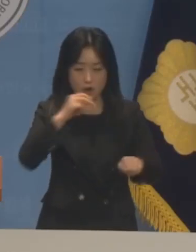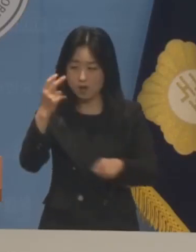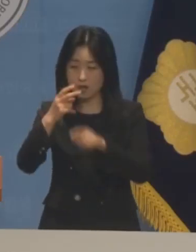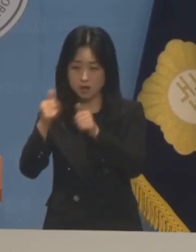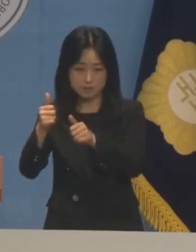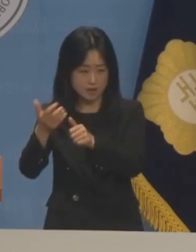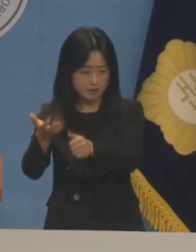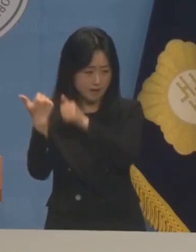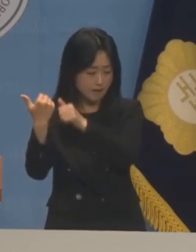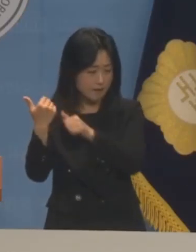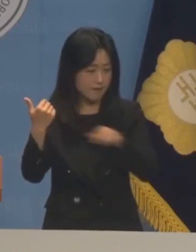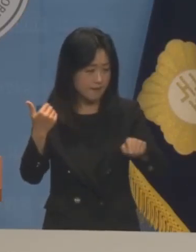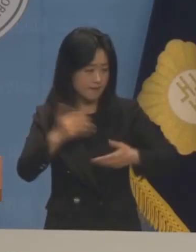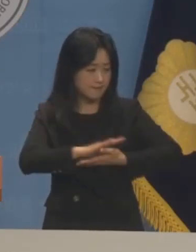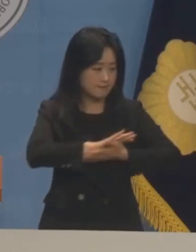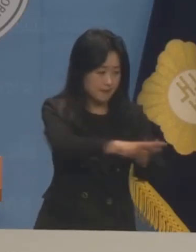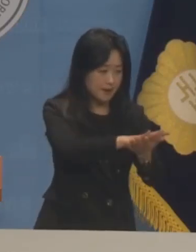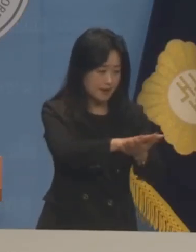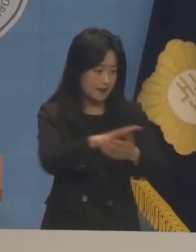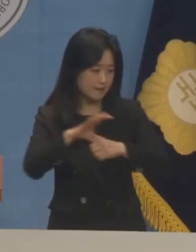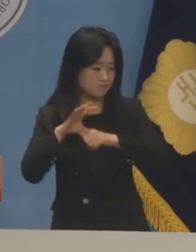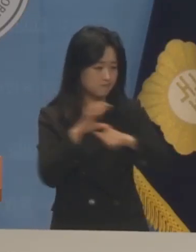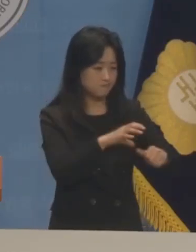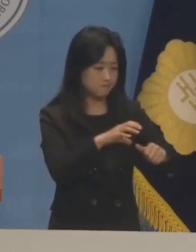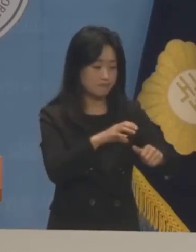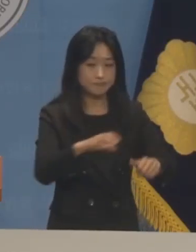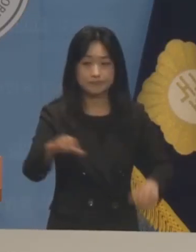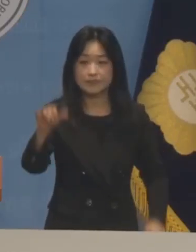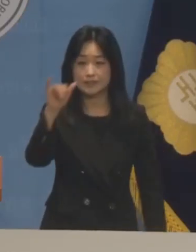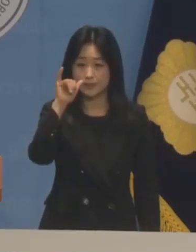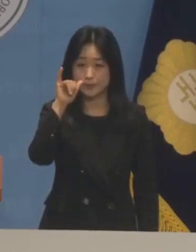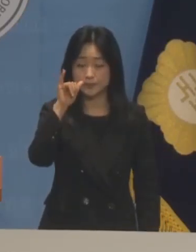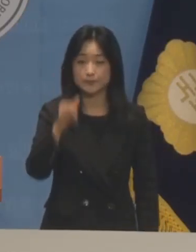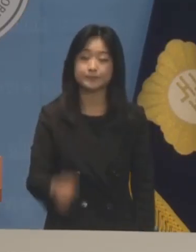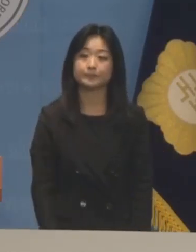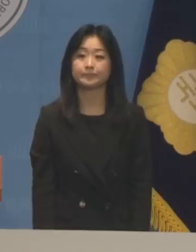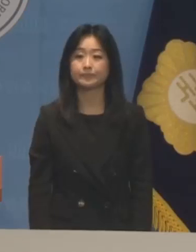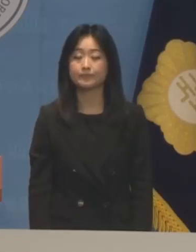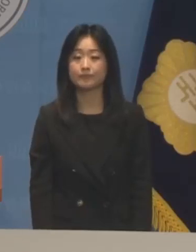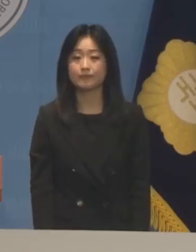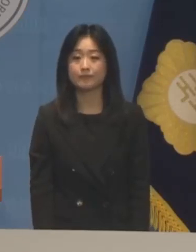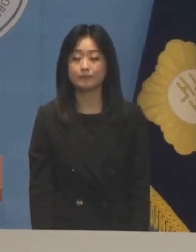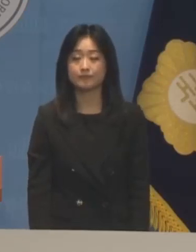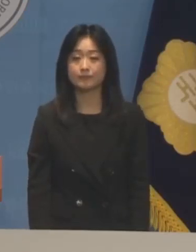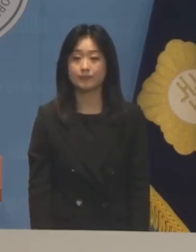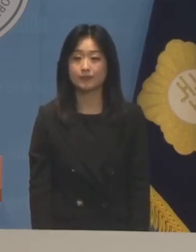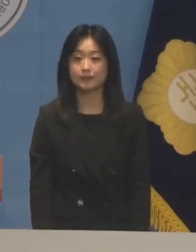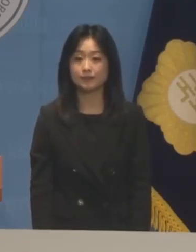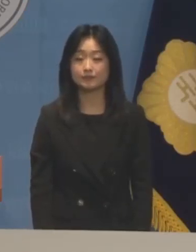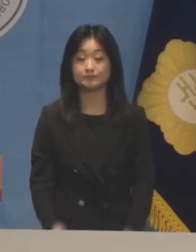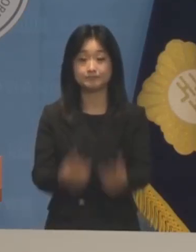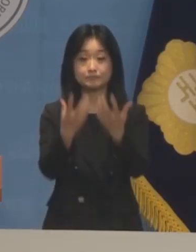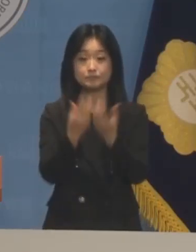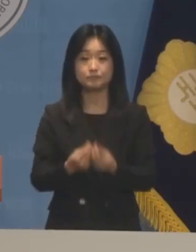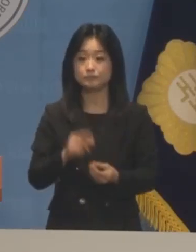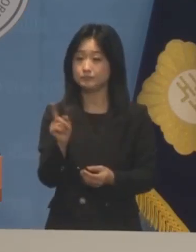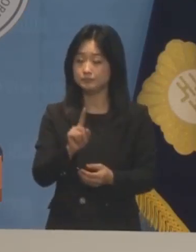동원해서 무자비한 탄압을 자행하고 있습니다. 그중에 대표적인 사례가